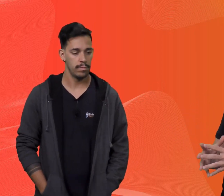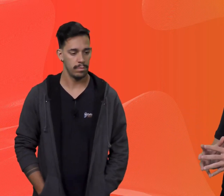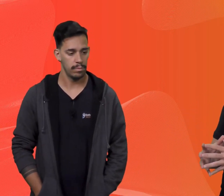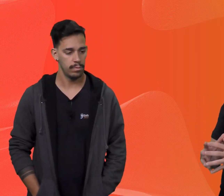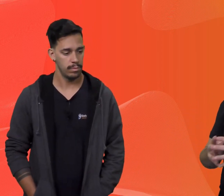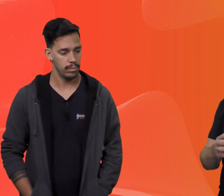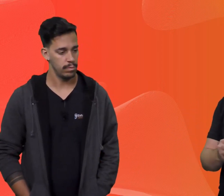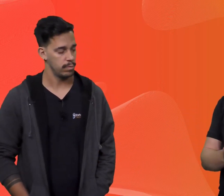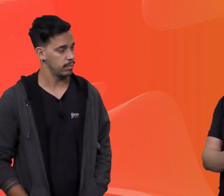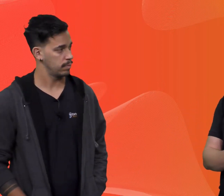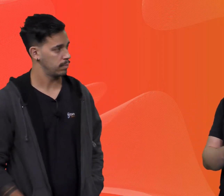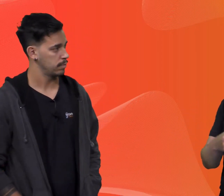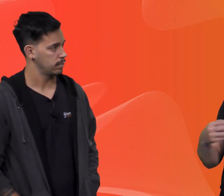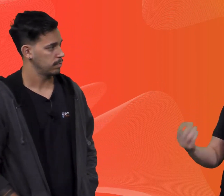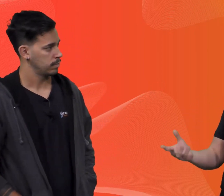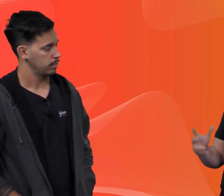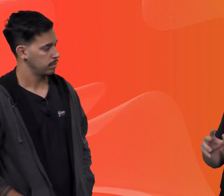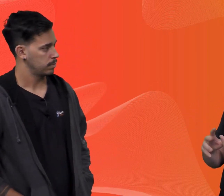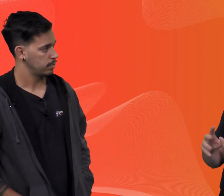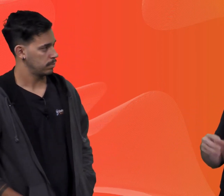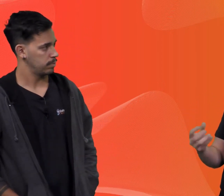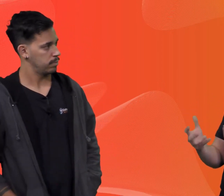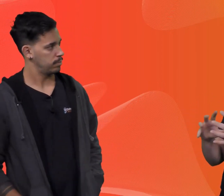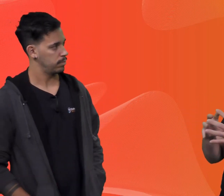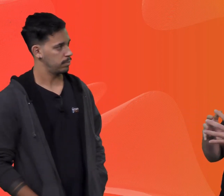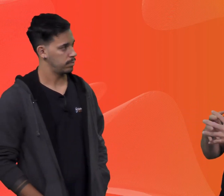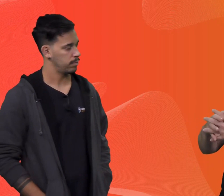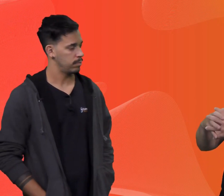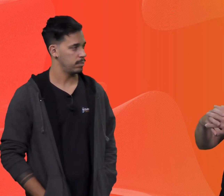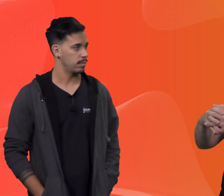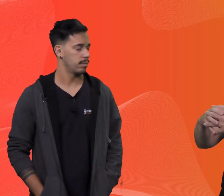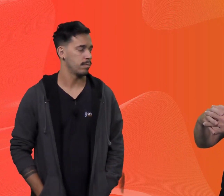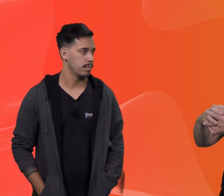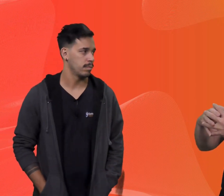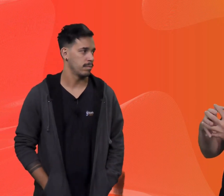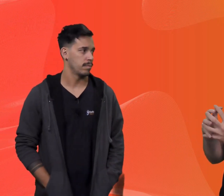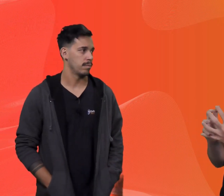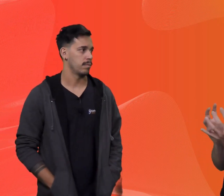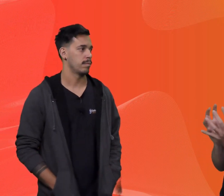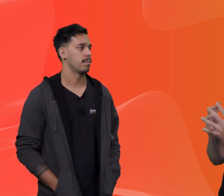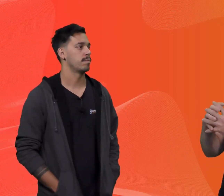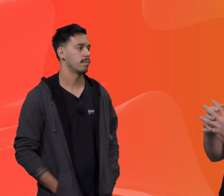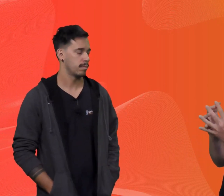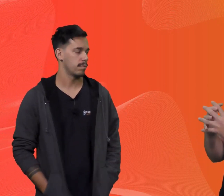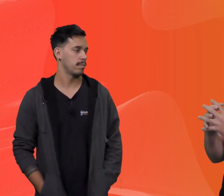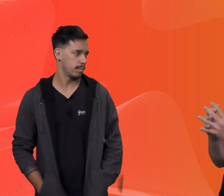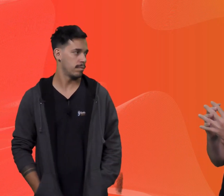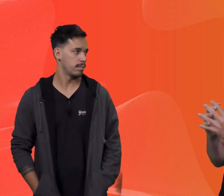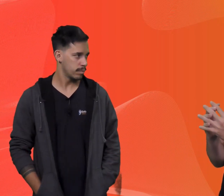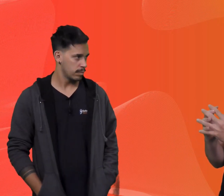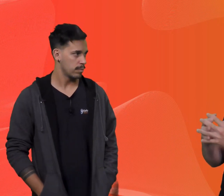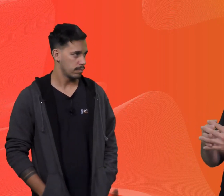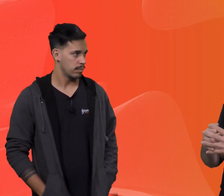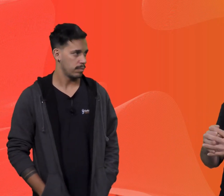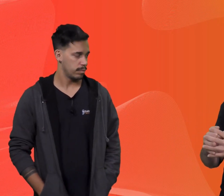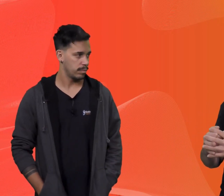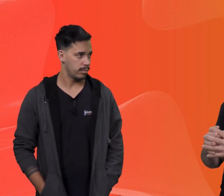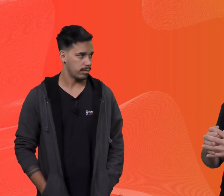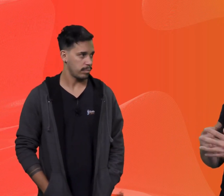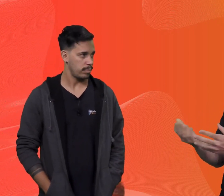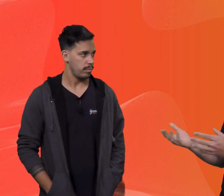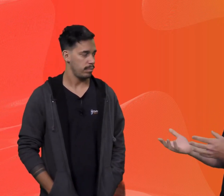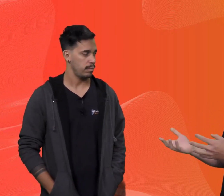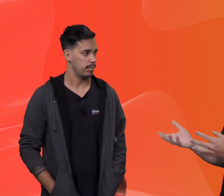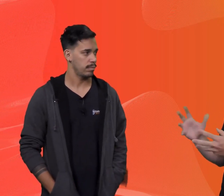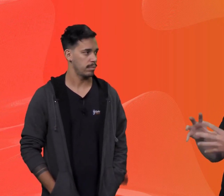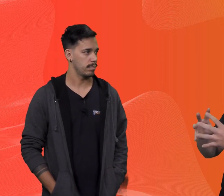mínimo. Então, objetos muito pequenos, como asteroides e tudo mais, eles não têm gravidade suficiente para a matéria acabar se ajeitando e ficando esférico.